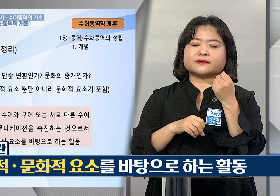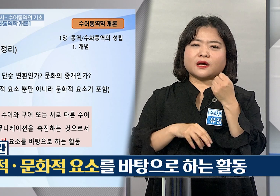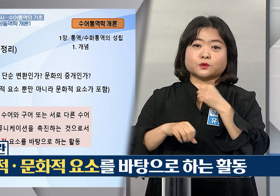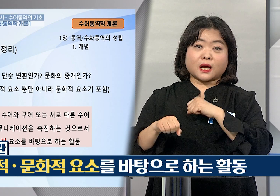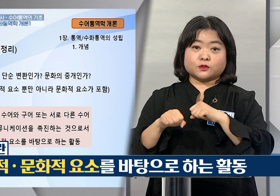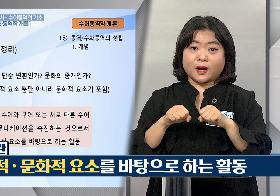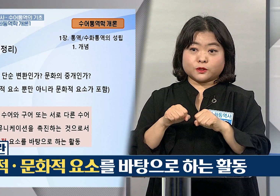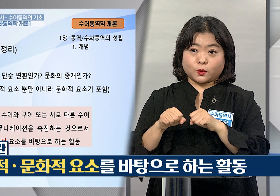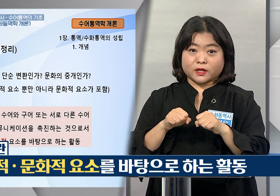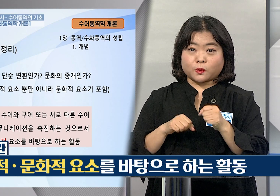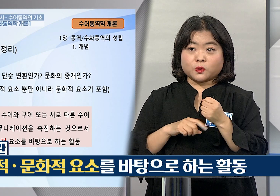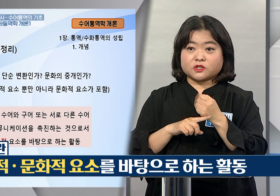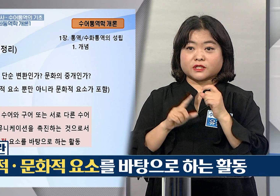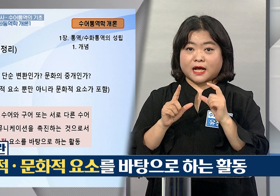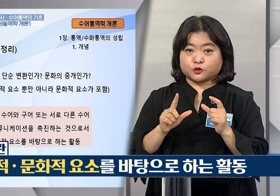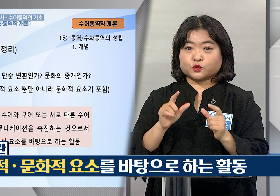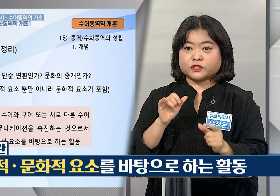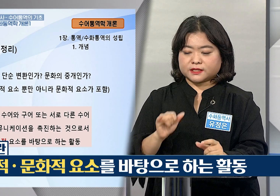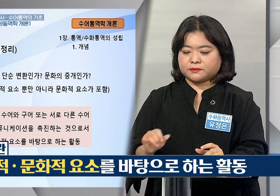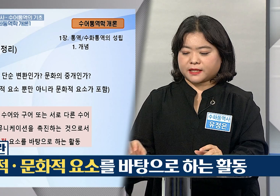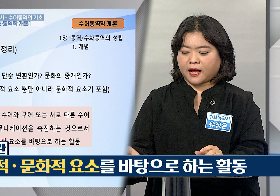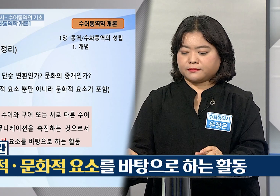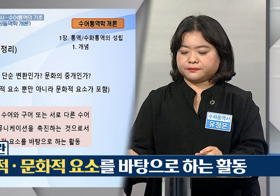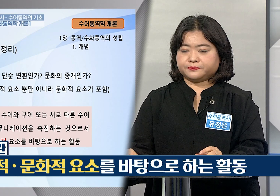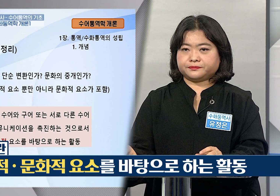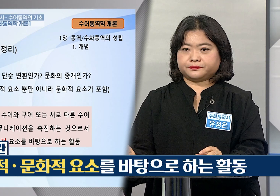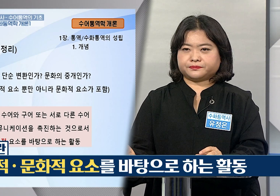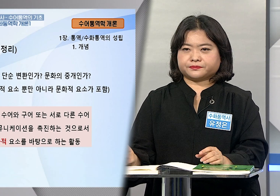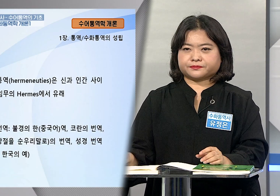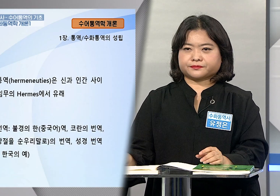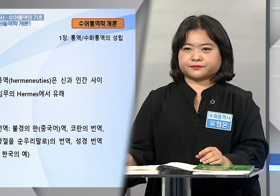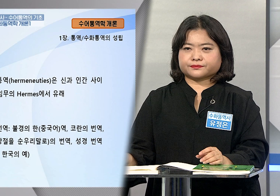요소를 바탕으로 하는 활동이라고 정의할 수 있습니다.